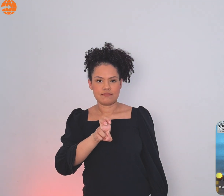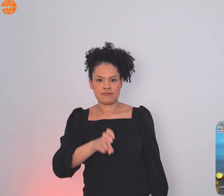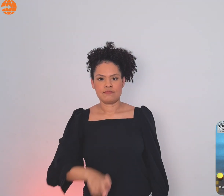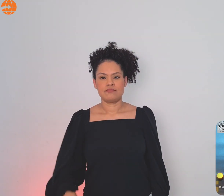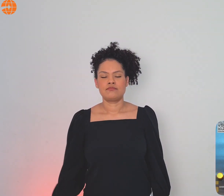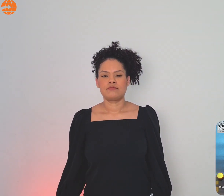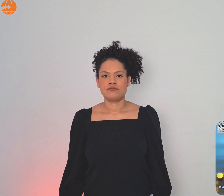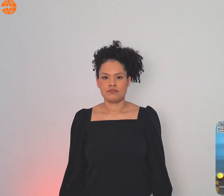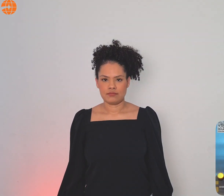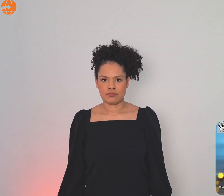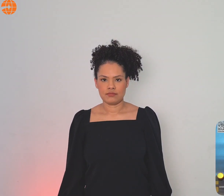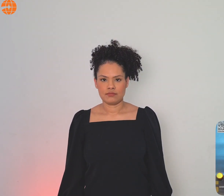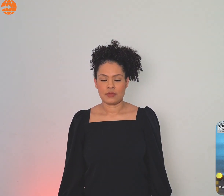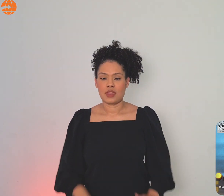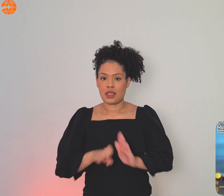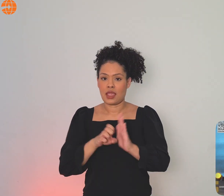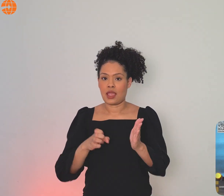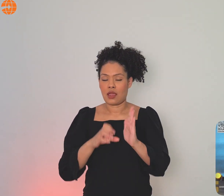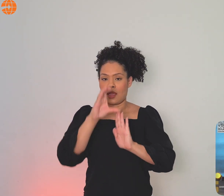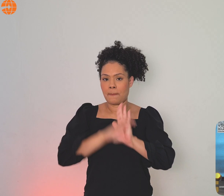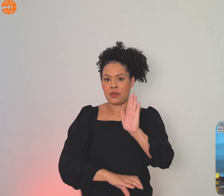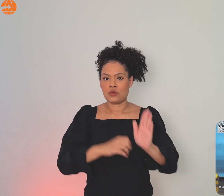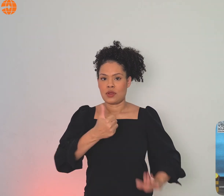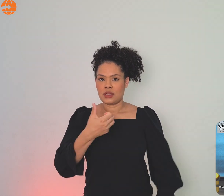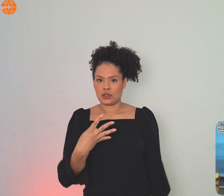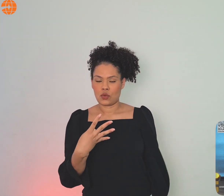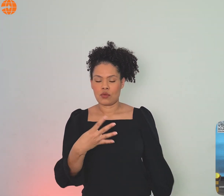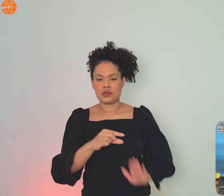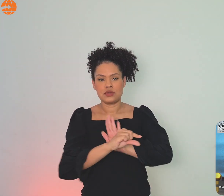Êxodo 14.